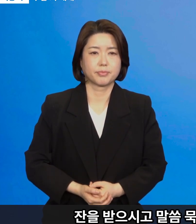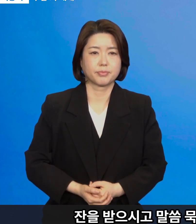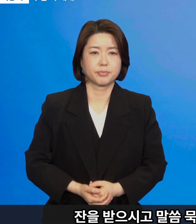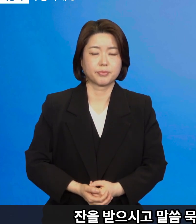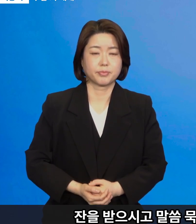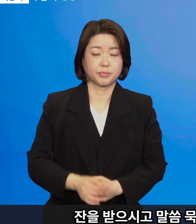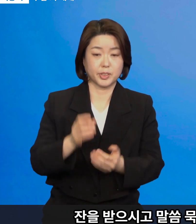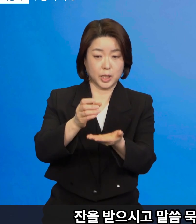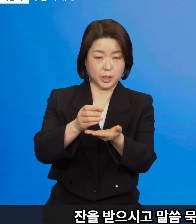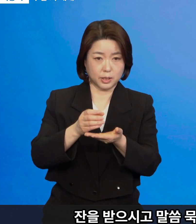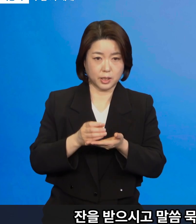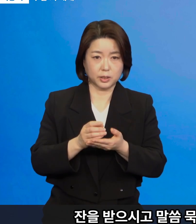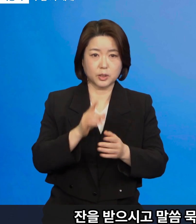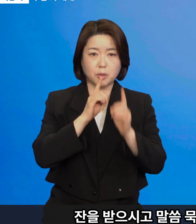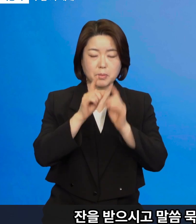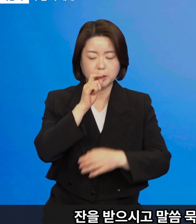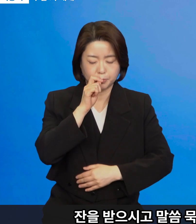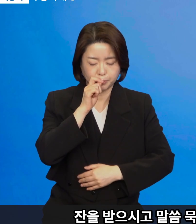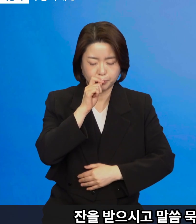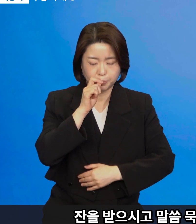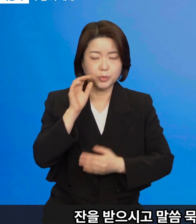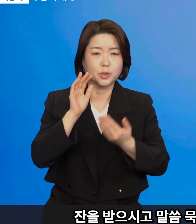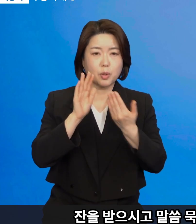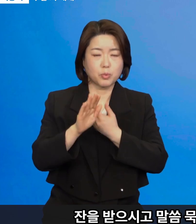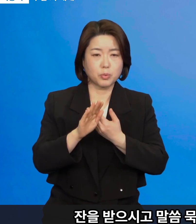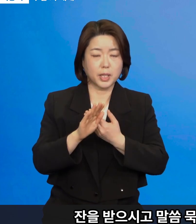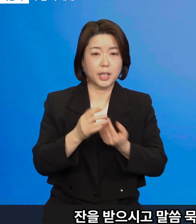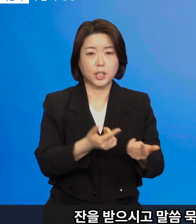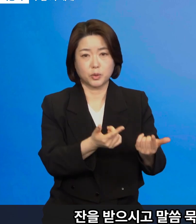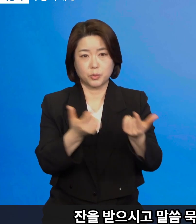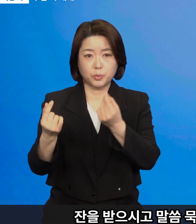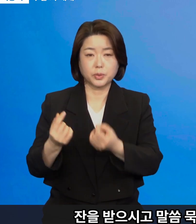잔을 받으시고 말씀 묵상 후에 함께 드시겠습니다.